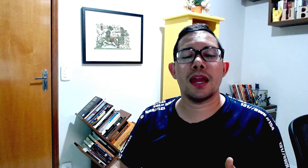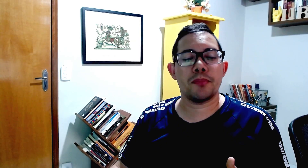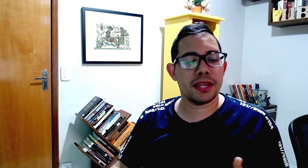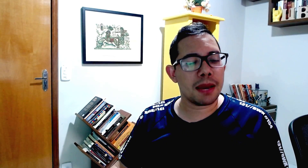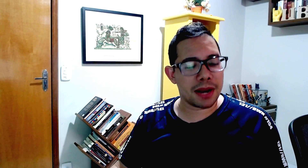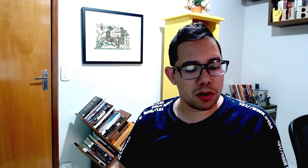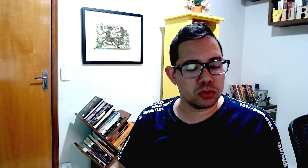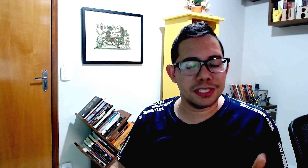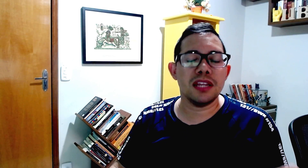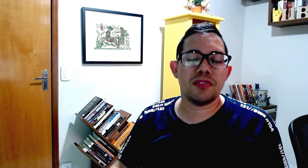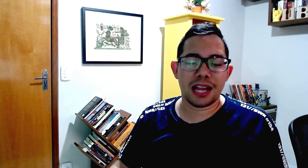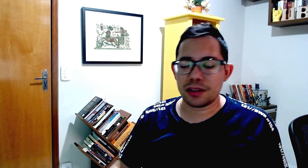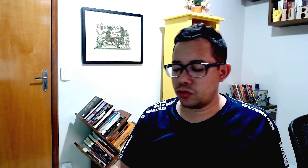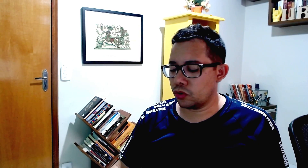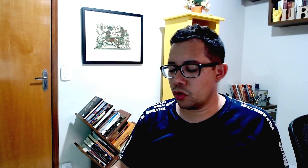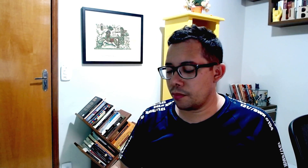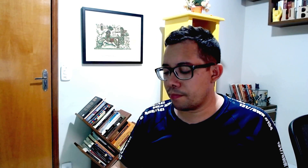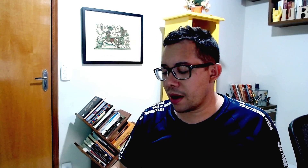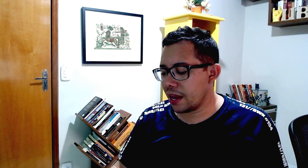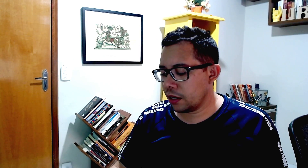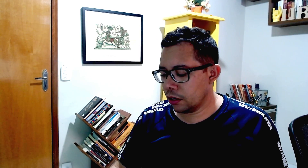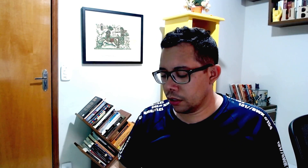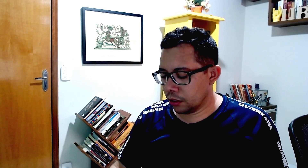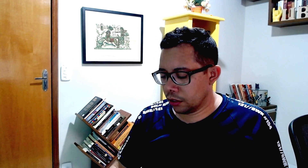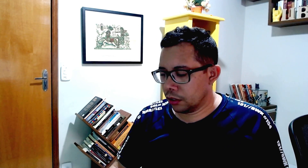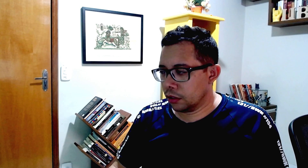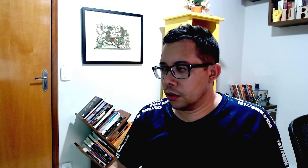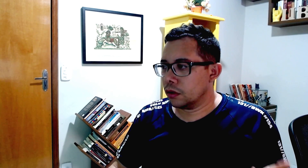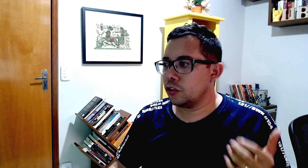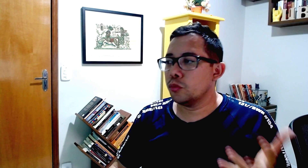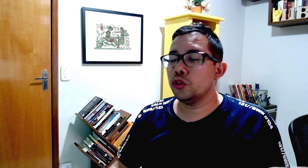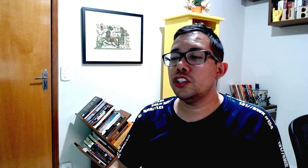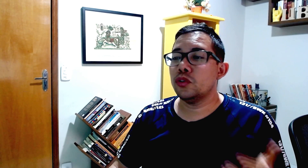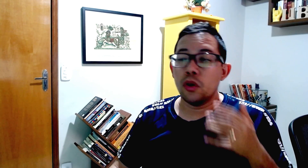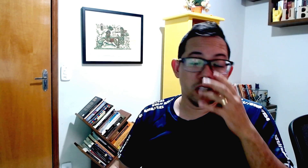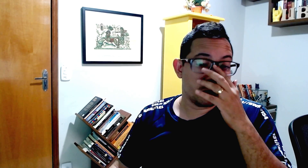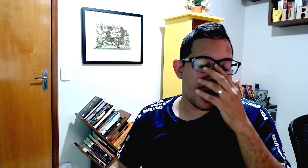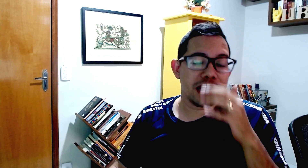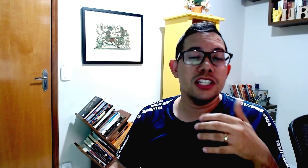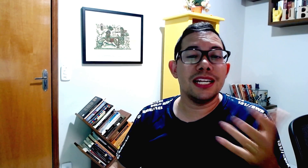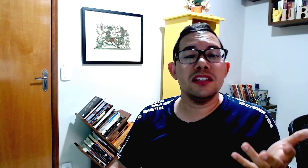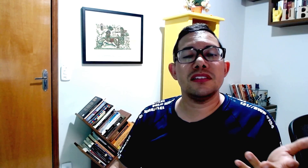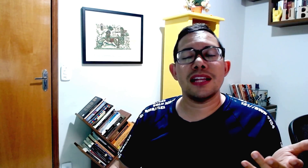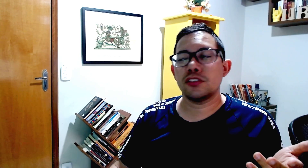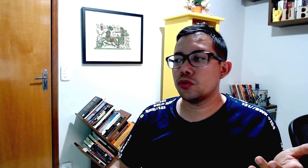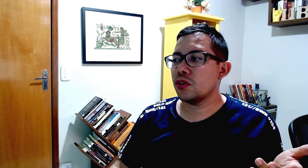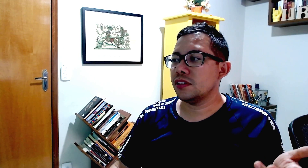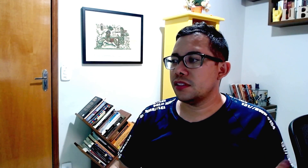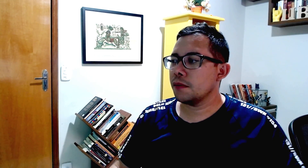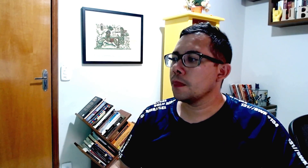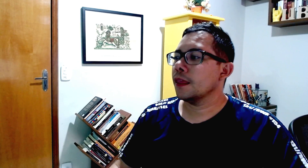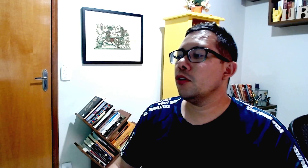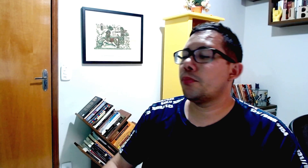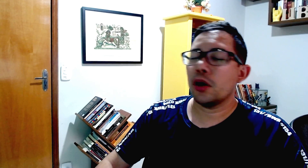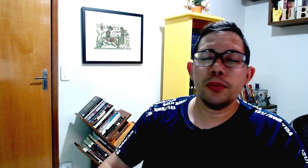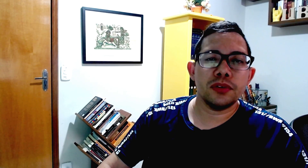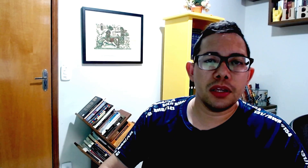Porque Abraão, o significado do seu nome é pai de multidões, pai de grandes nações, né? E o próprio Deus,